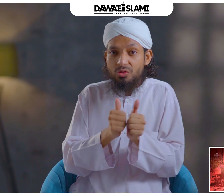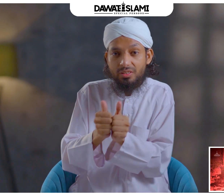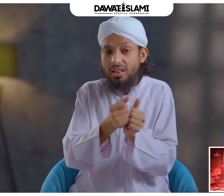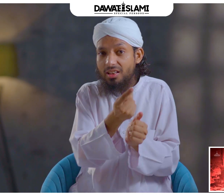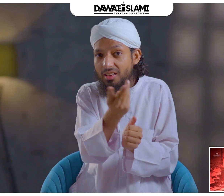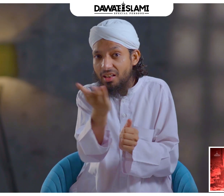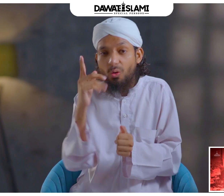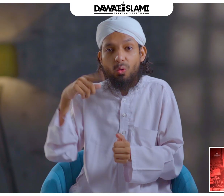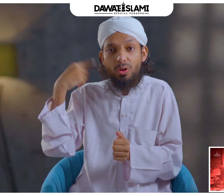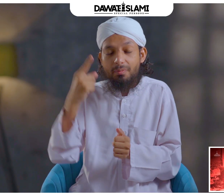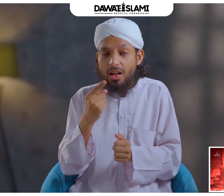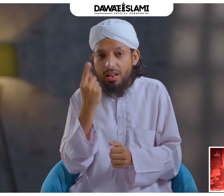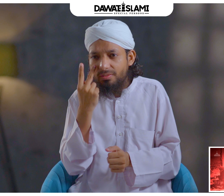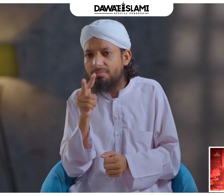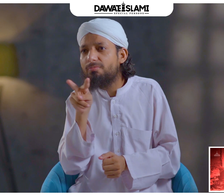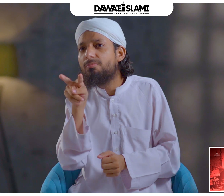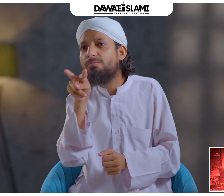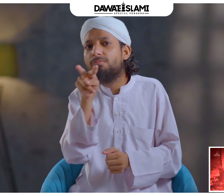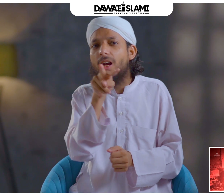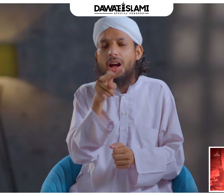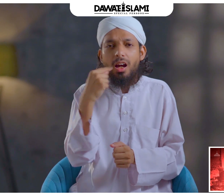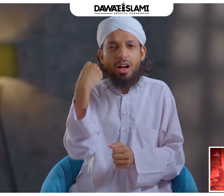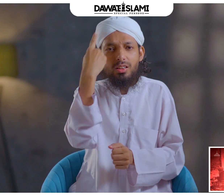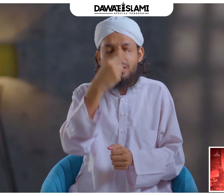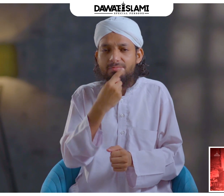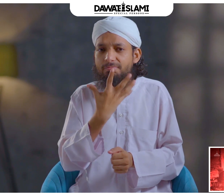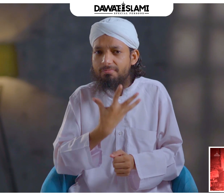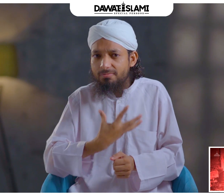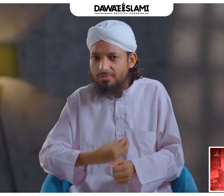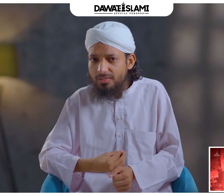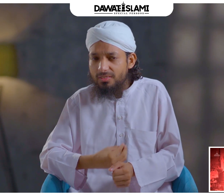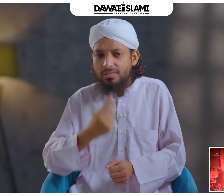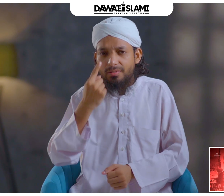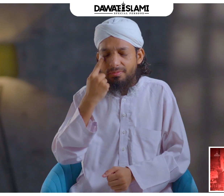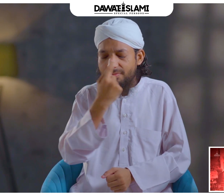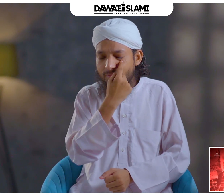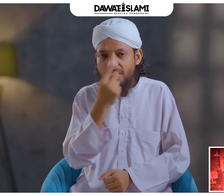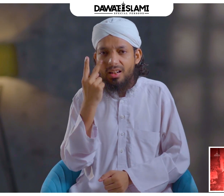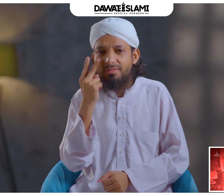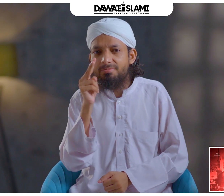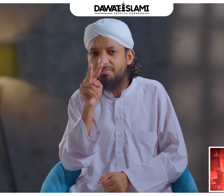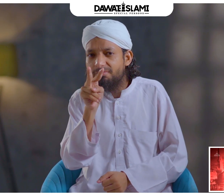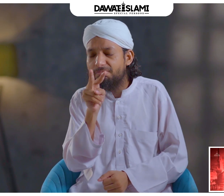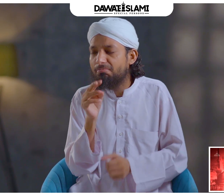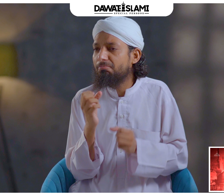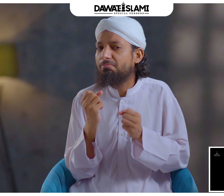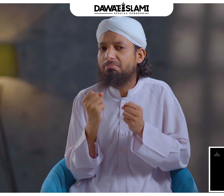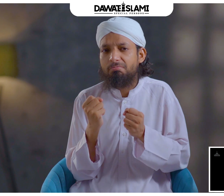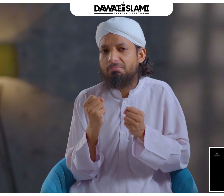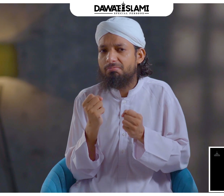سرکار کی ادائے رحمت پر قربان ہے۔ ایک غریب الوطن مجرم تاجدار کونین کے غلاموں کے درمیان کھڑا پناہ